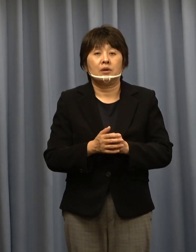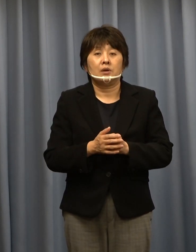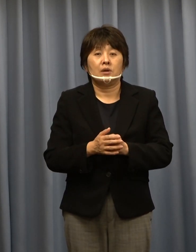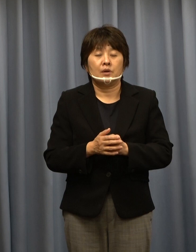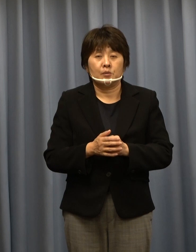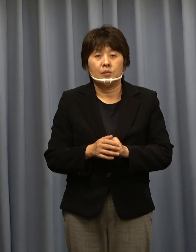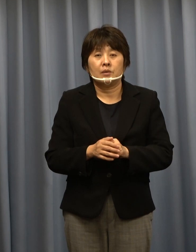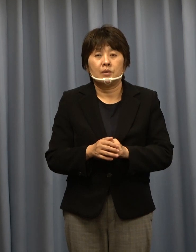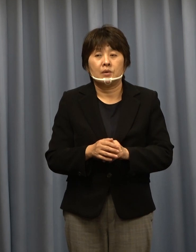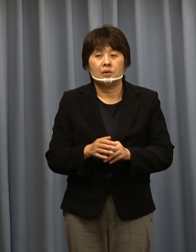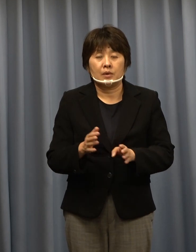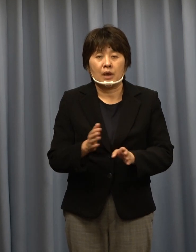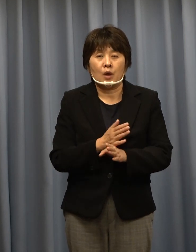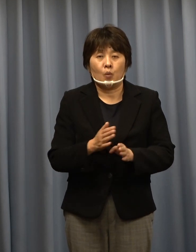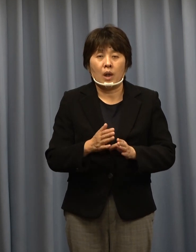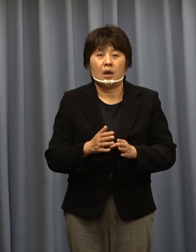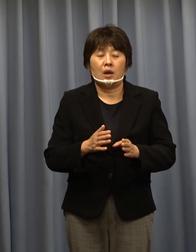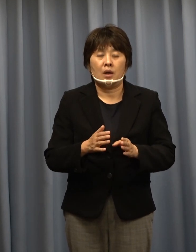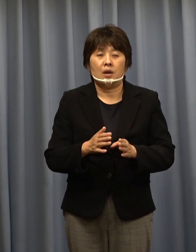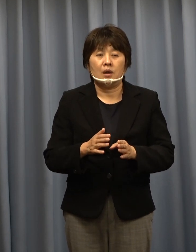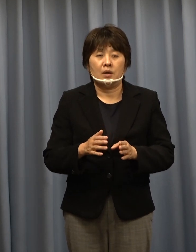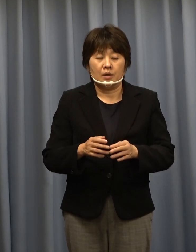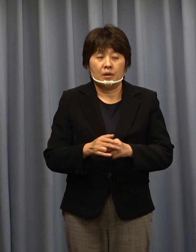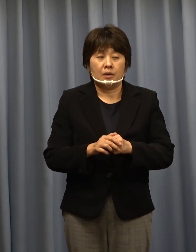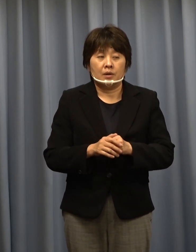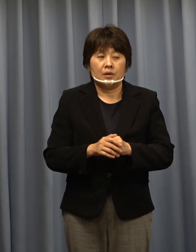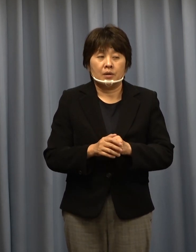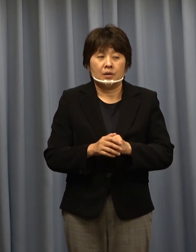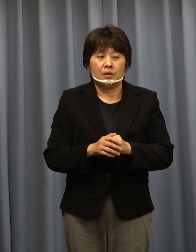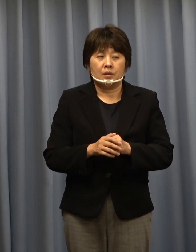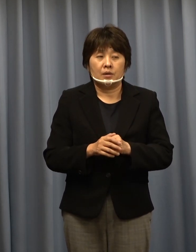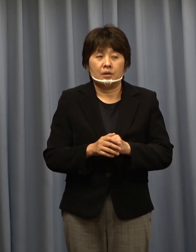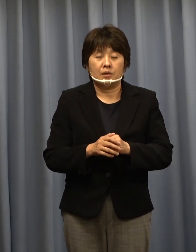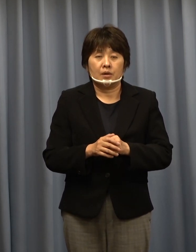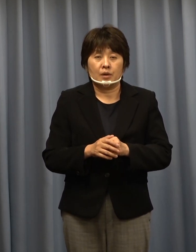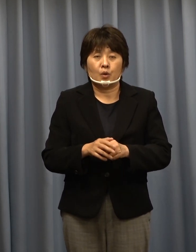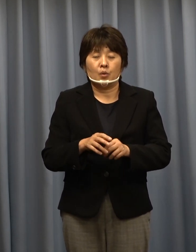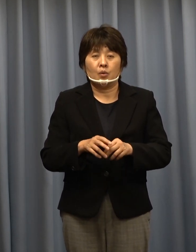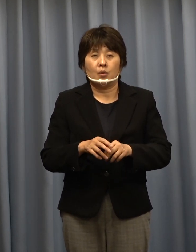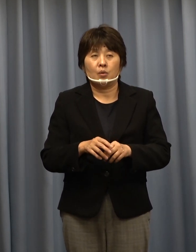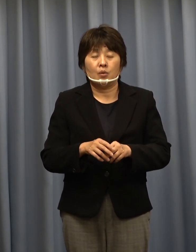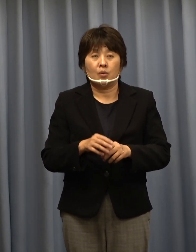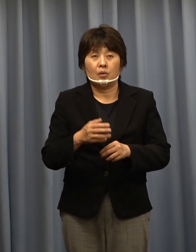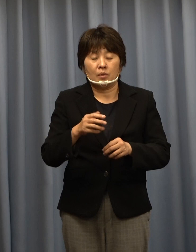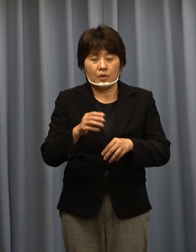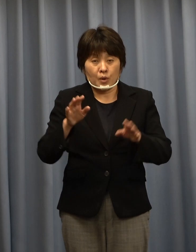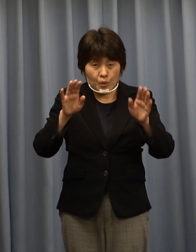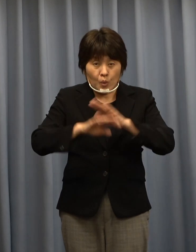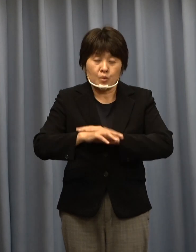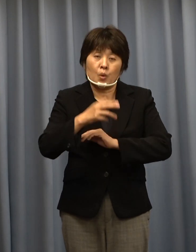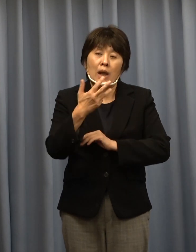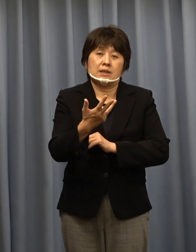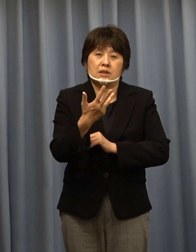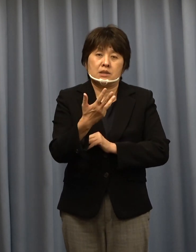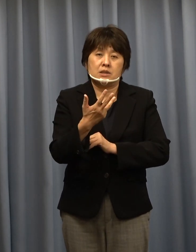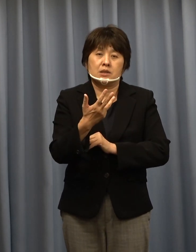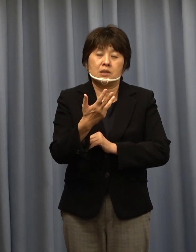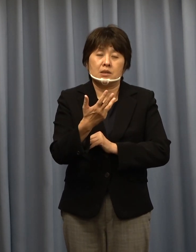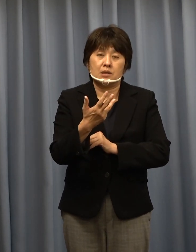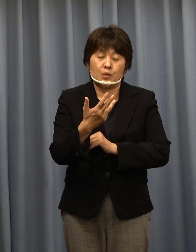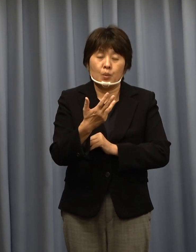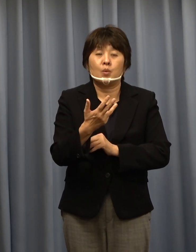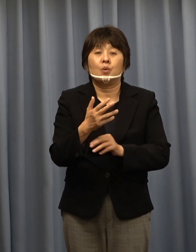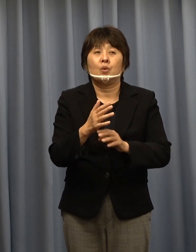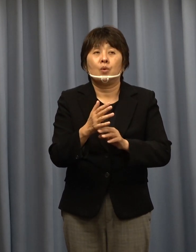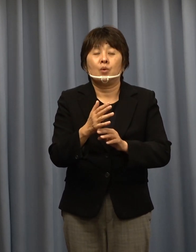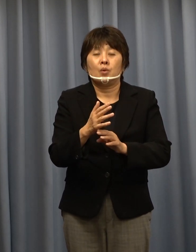緩和措置ということになっておりますけれども、この間の、20時時点の人流人出ですけれども、これ